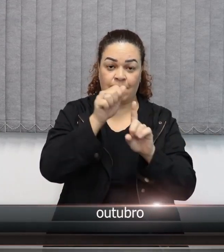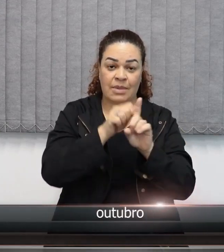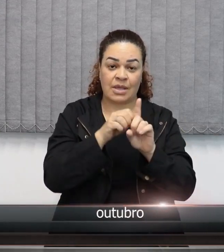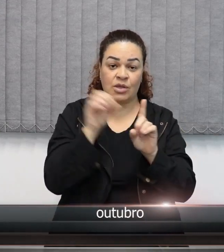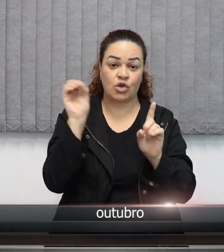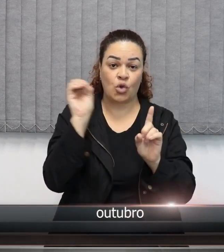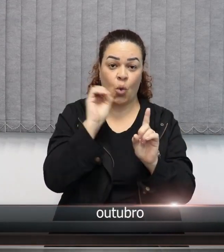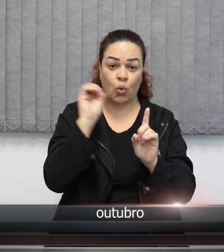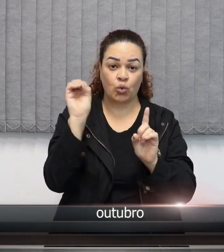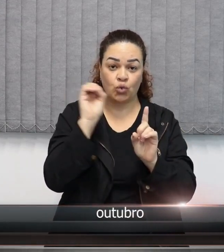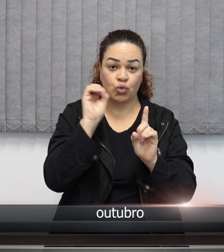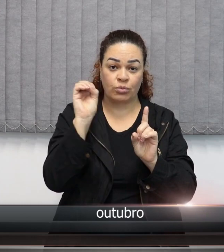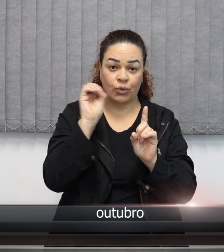outubro,